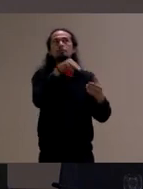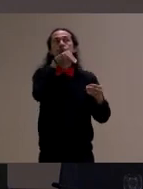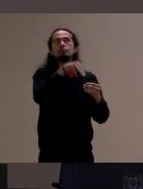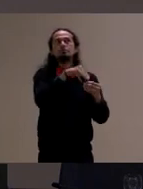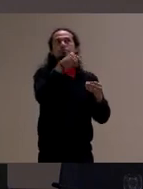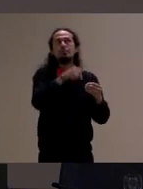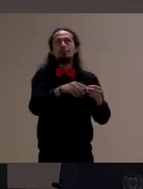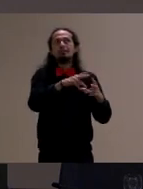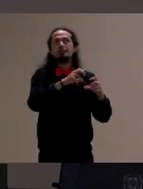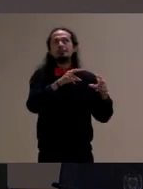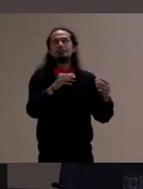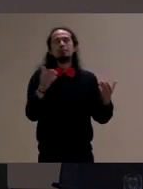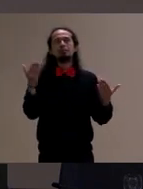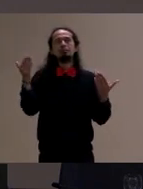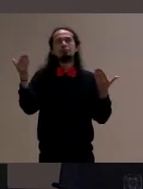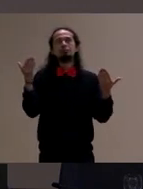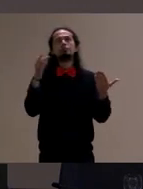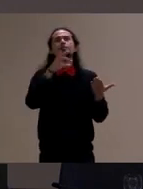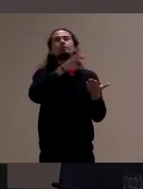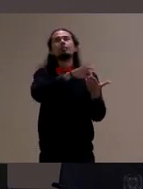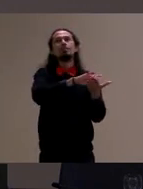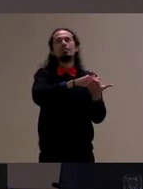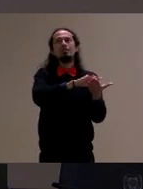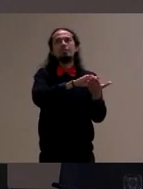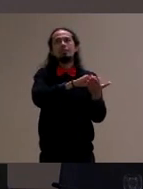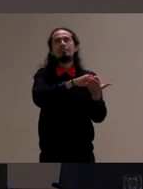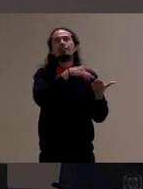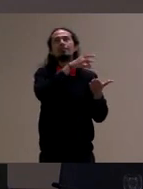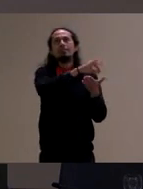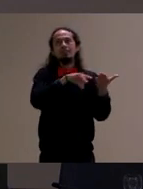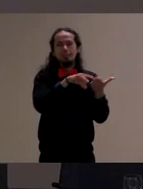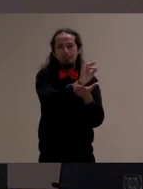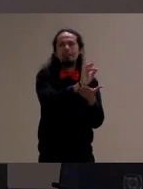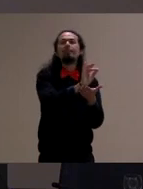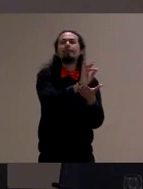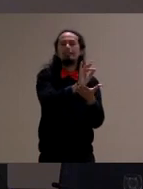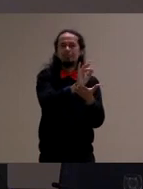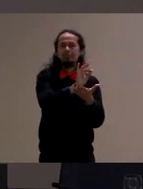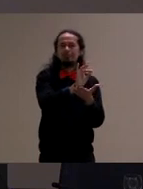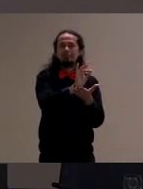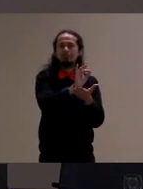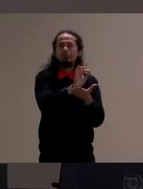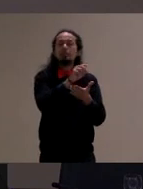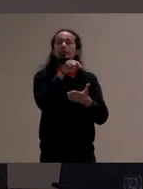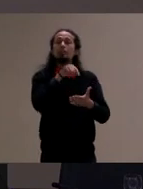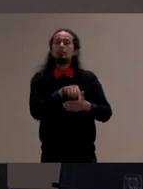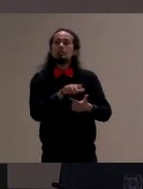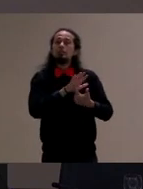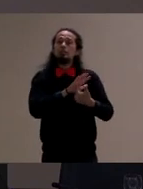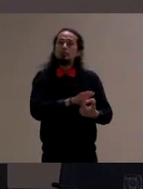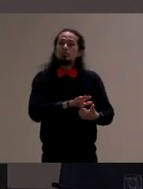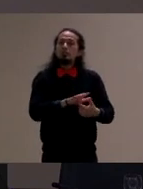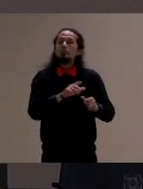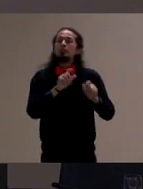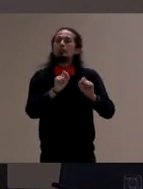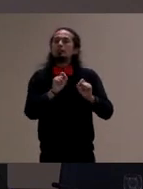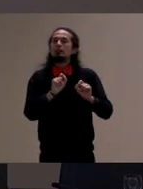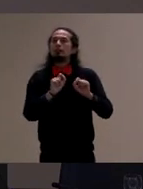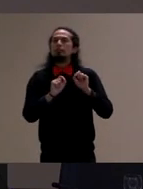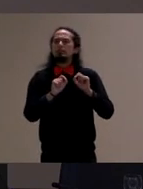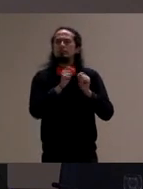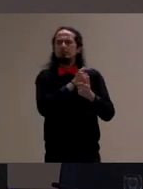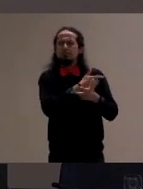rede inclusive ele dá indicativos para né todas as pessoas que mais pontualmente